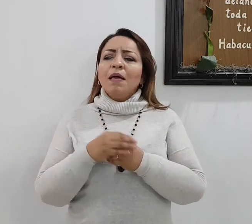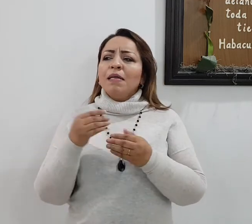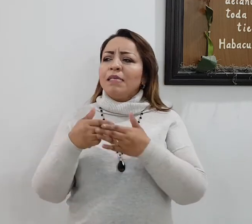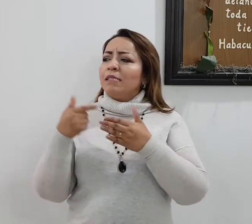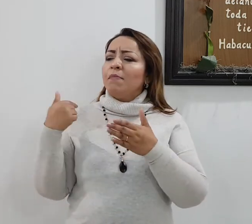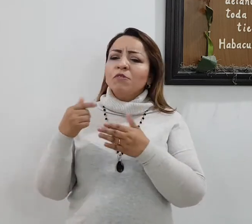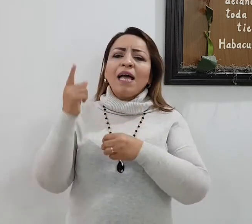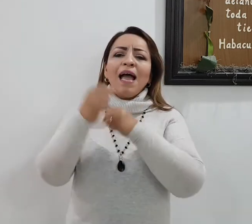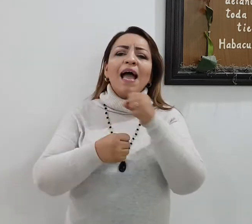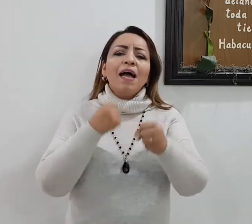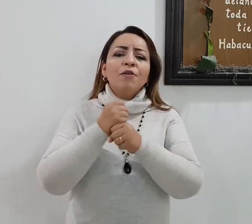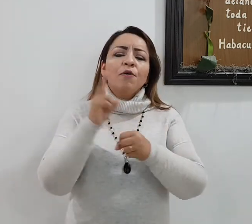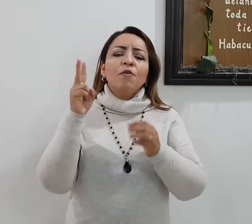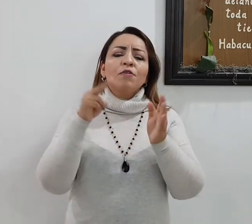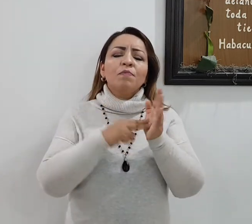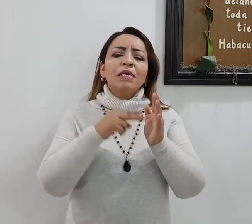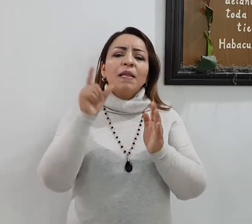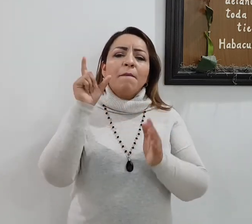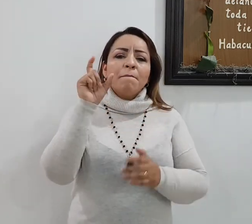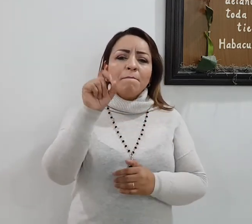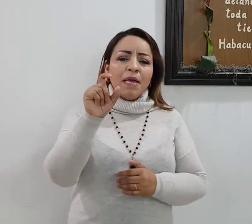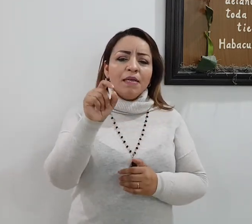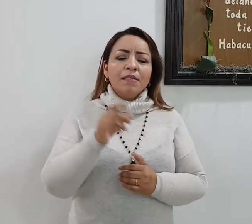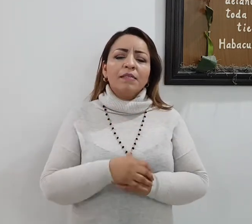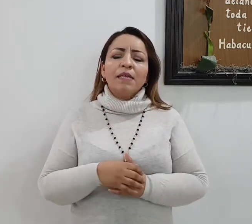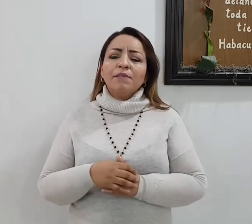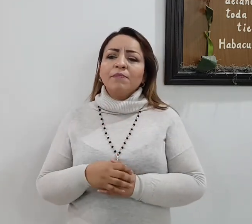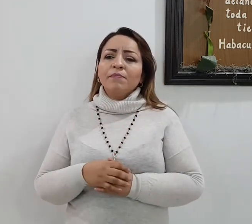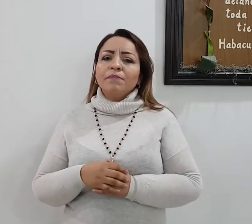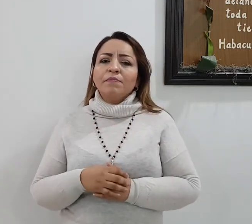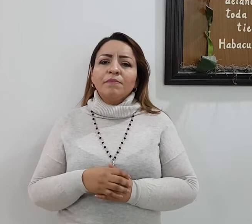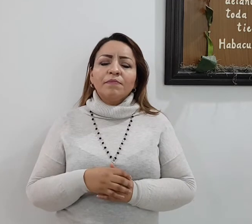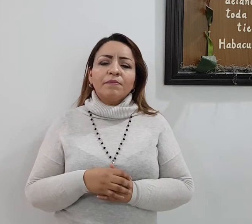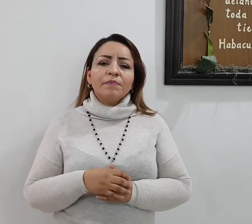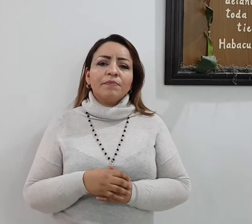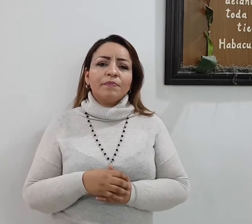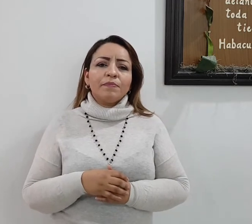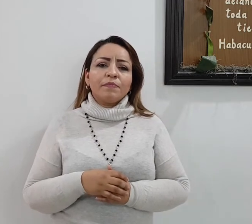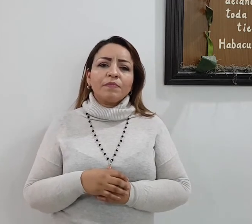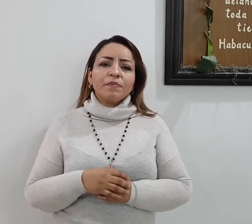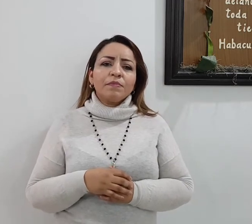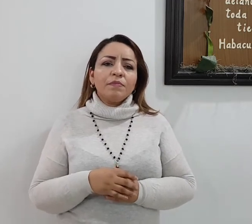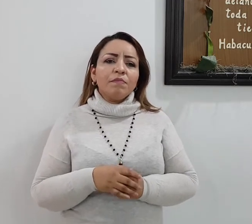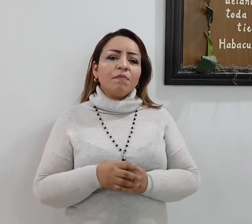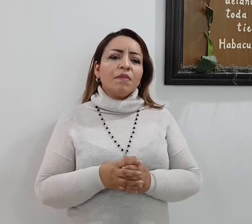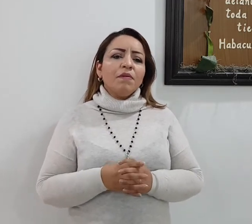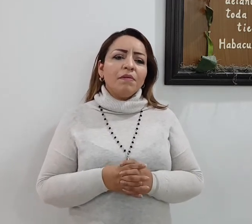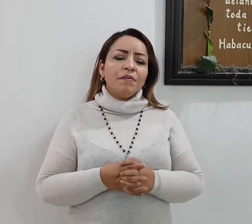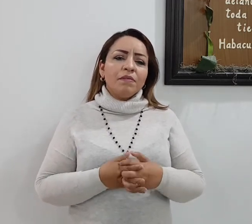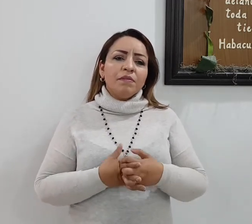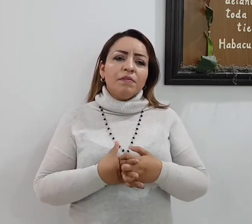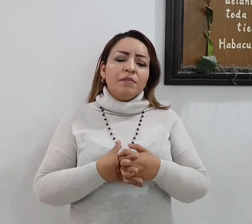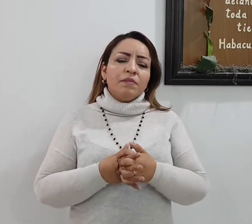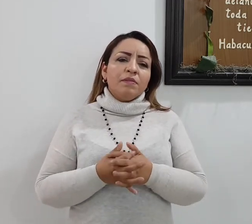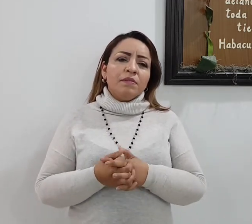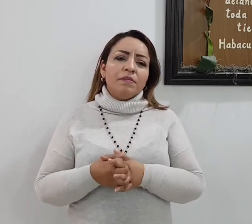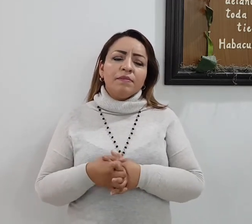plan de lectura de libros y los lanzan como retos. Te reto a que leas lo siguiente. Y una